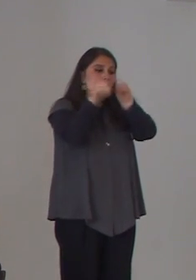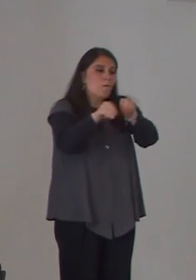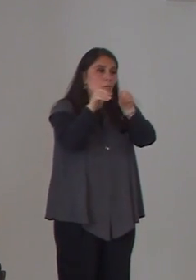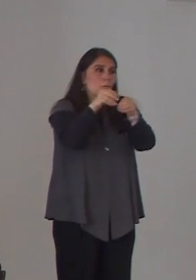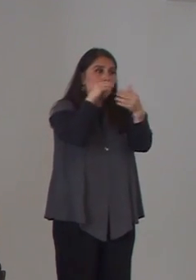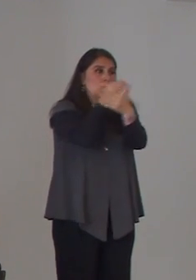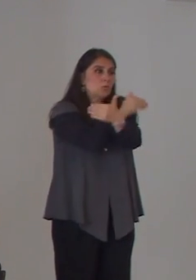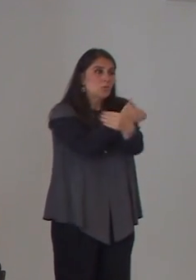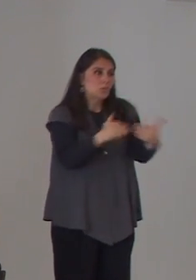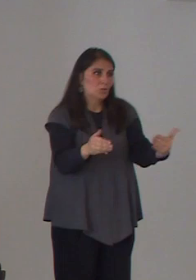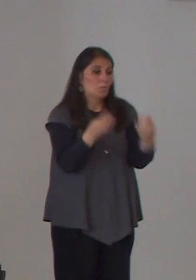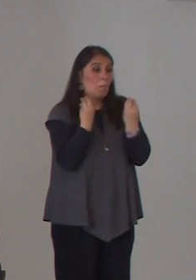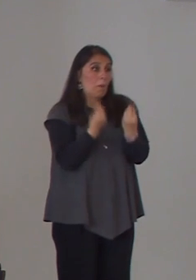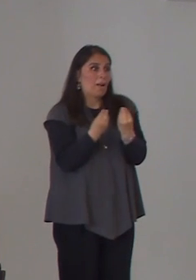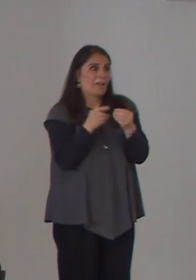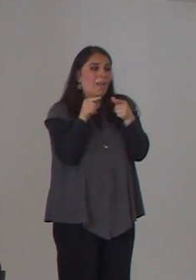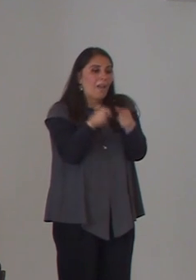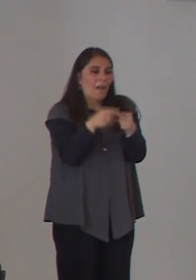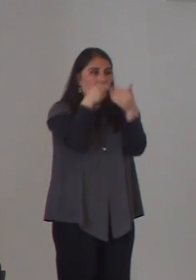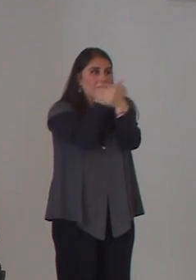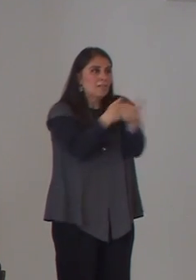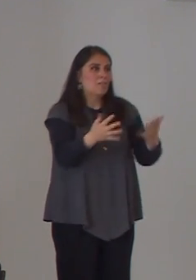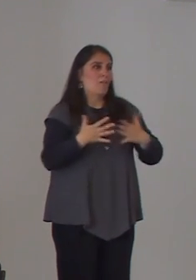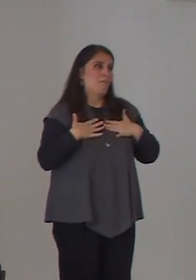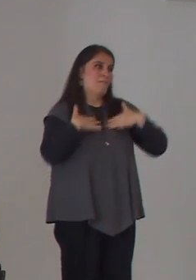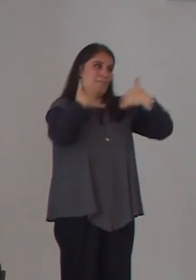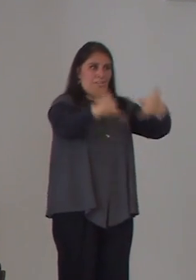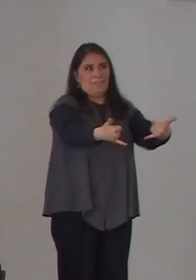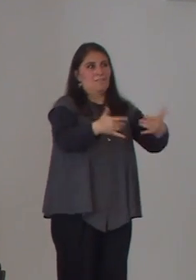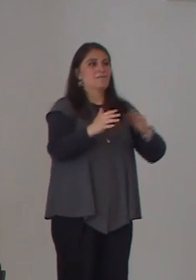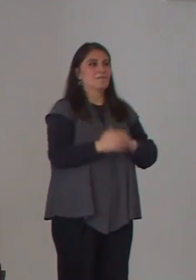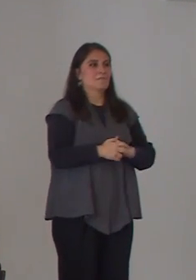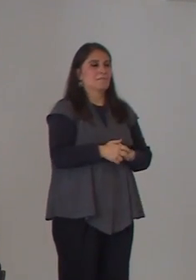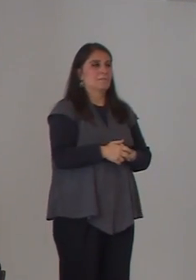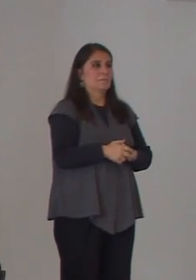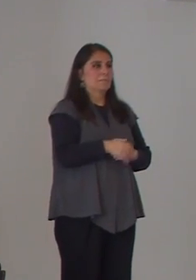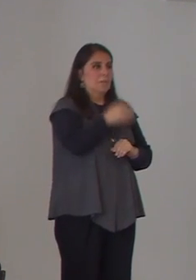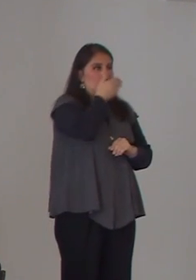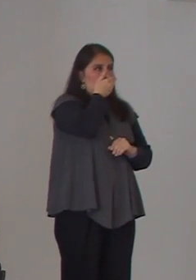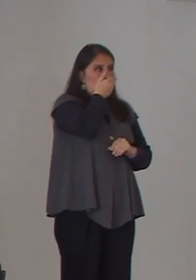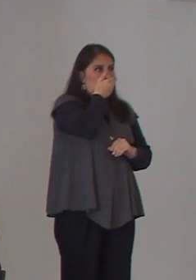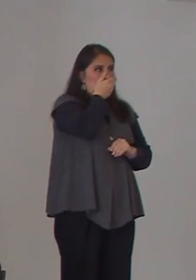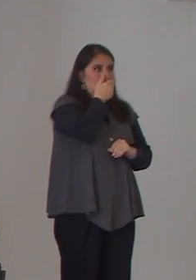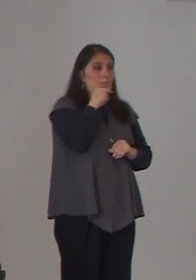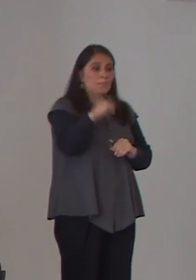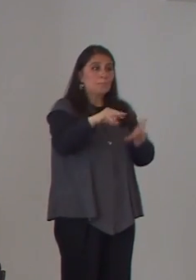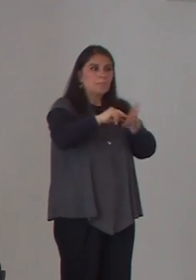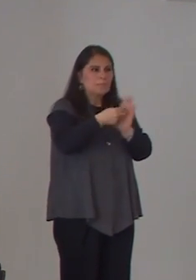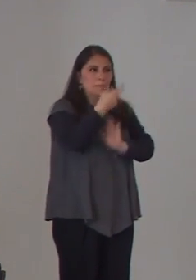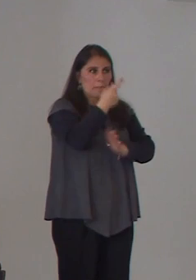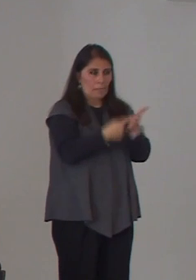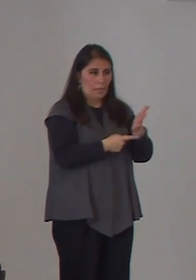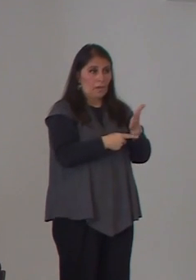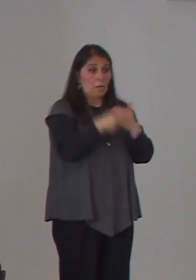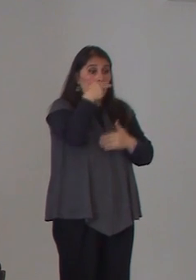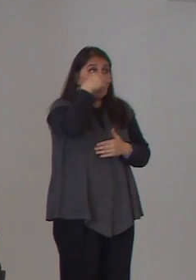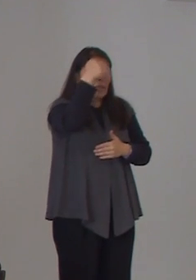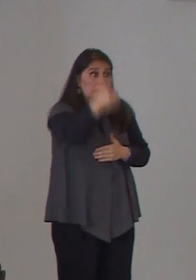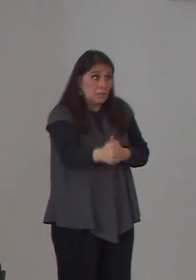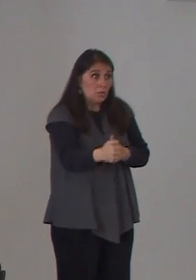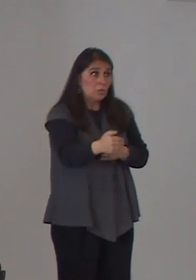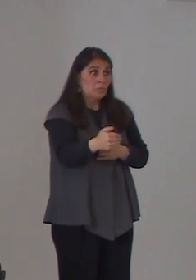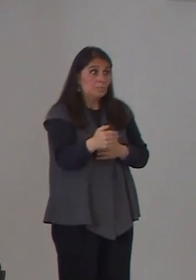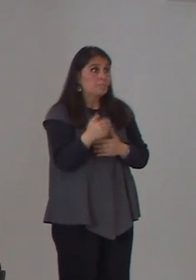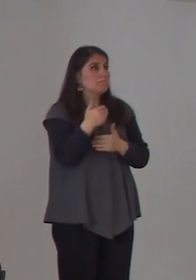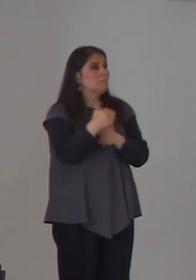creamos espacios para que sean felices, para que sean felices. ¿Y esto qué quiere decir? Para que vayan al ritmo